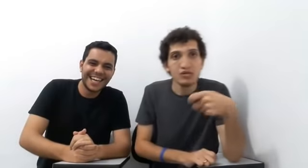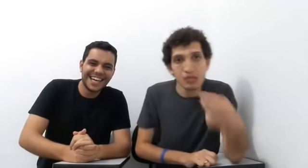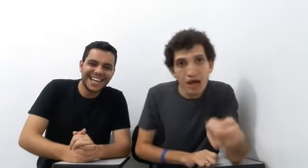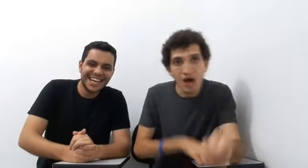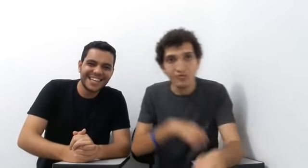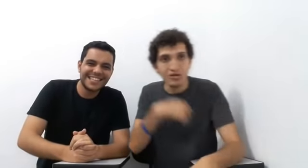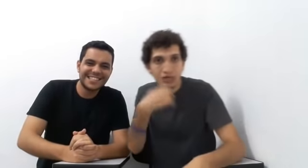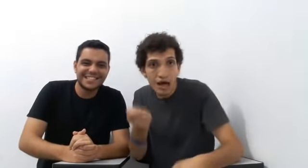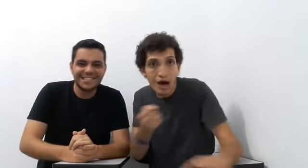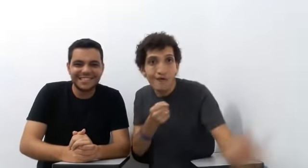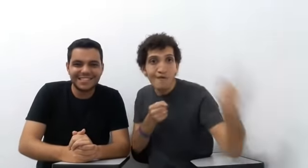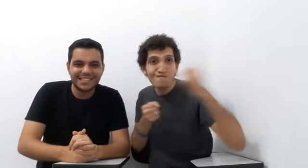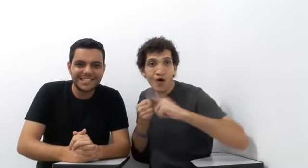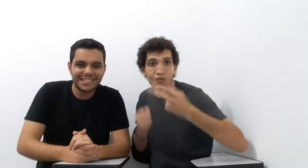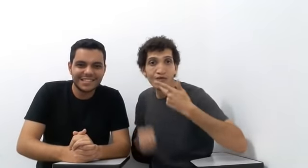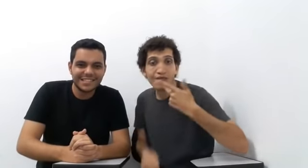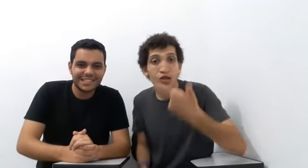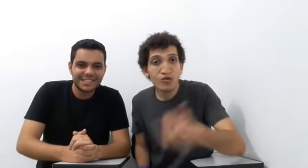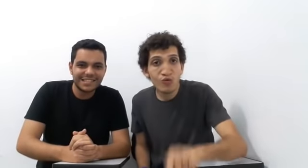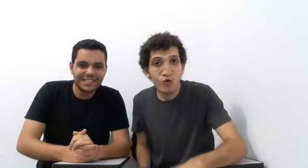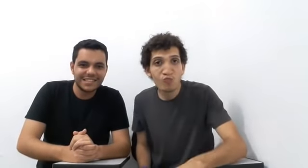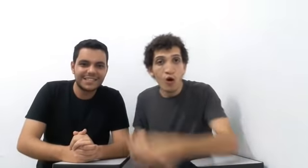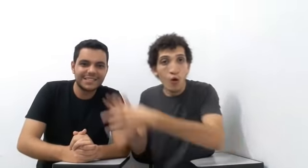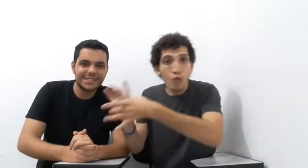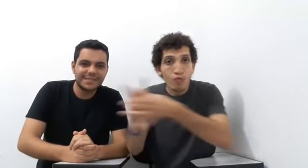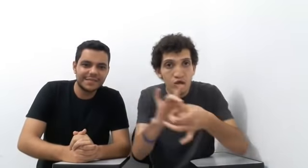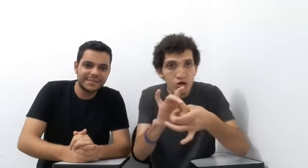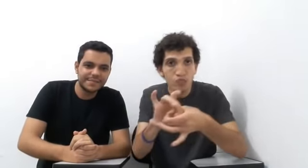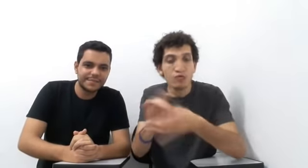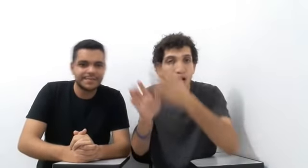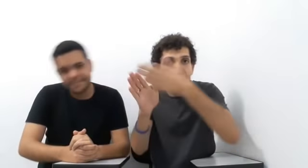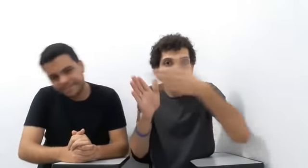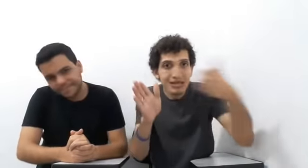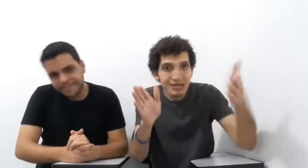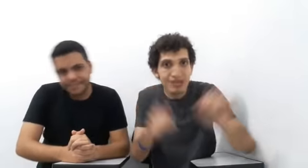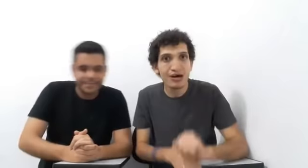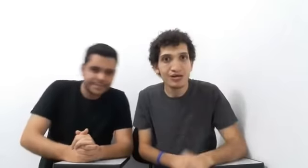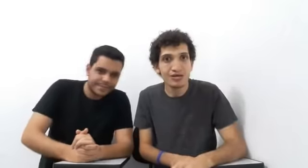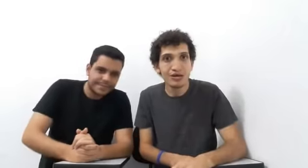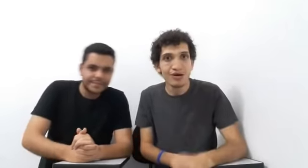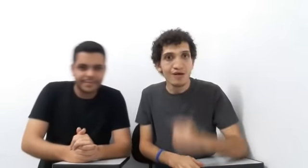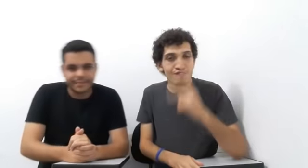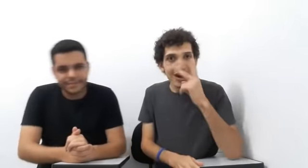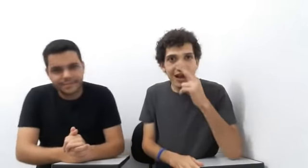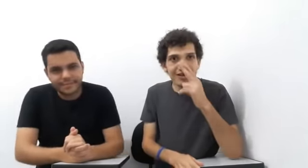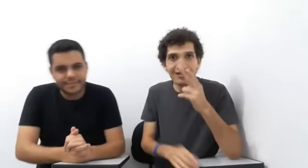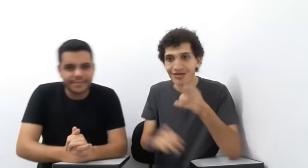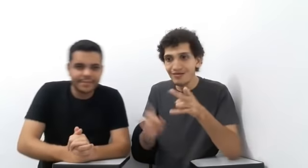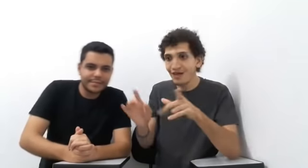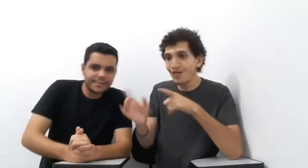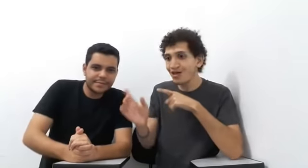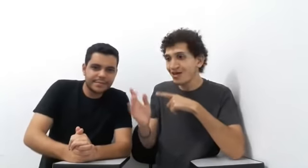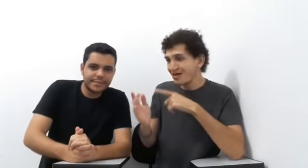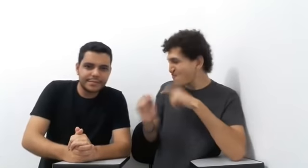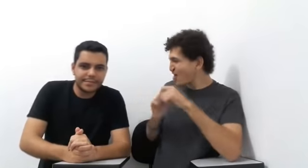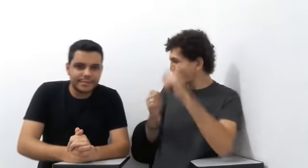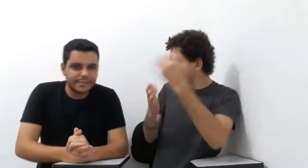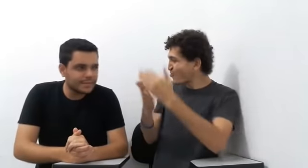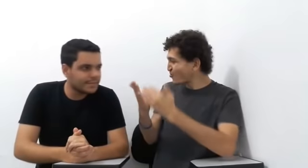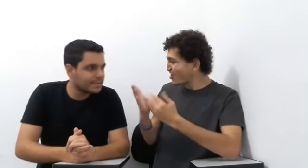sinal, volta, fala de novo, o texto, dá segmentação, parece que já tem. É quase um cronograma